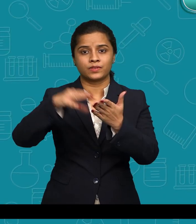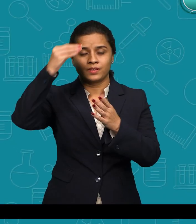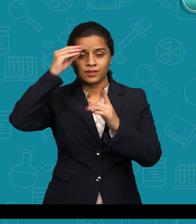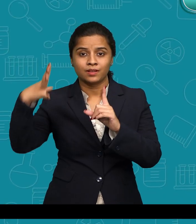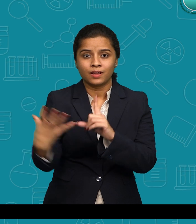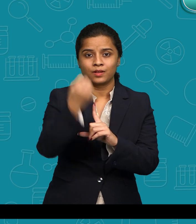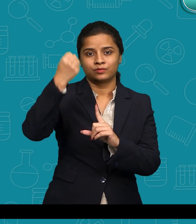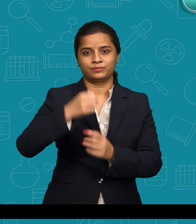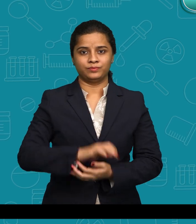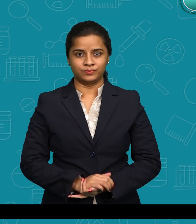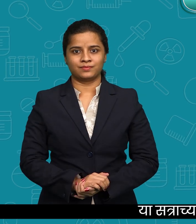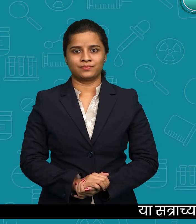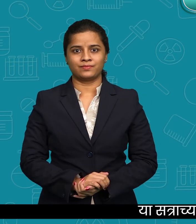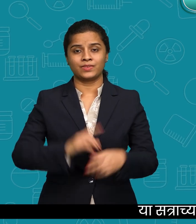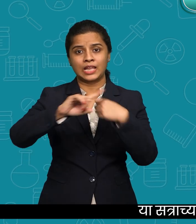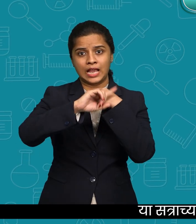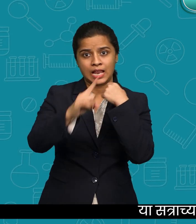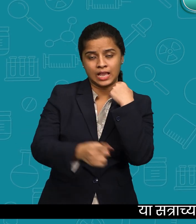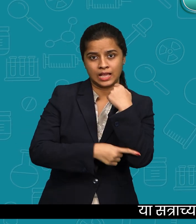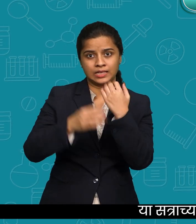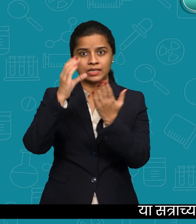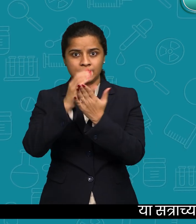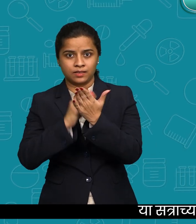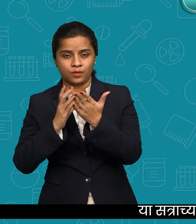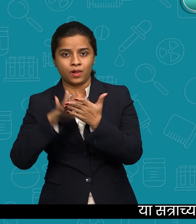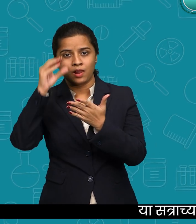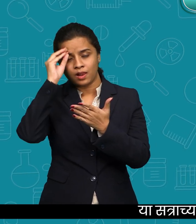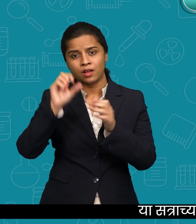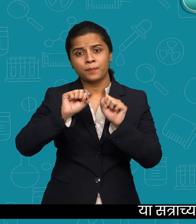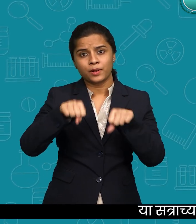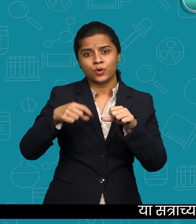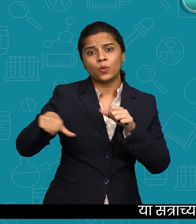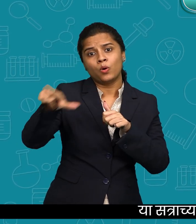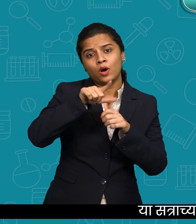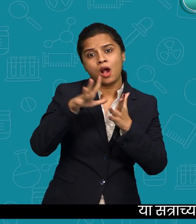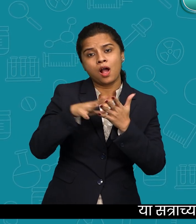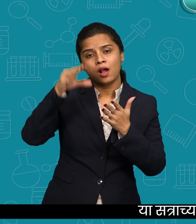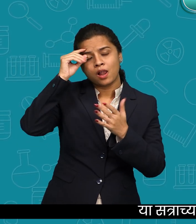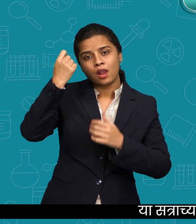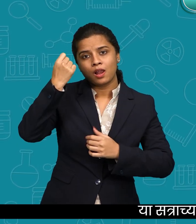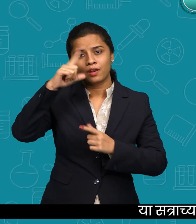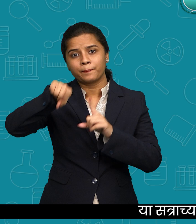शिक्षणाचे निष्कर्ष. या सत्राच्या शेवटी तुम्ही समजू शकाल